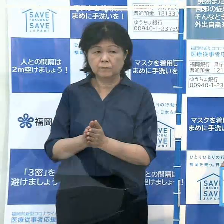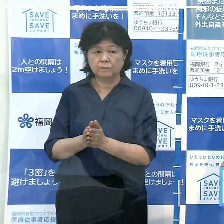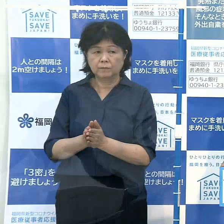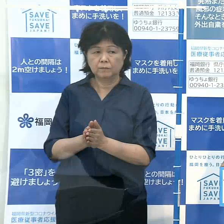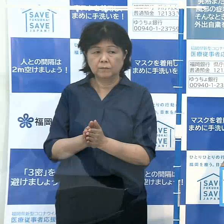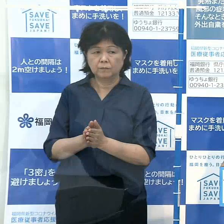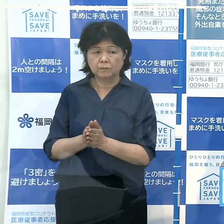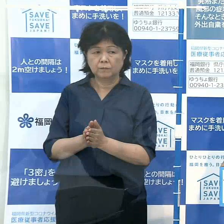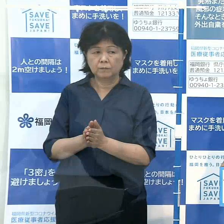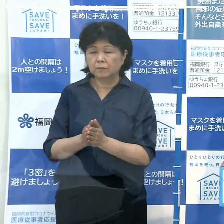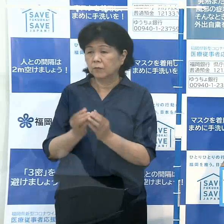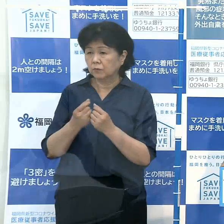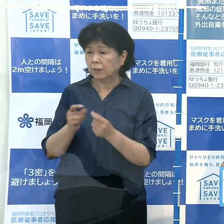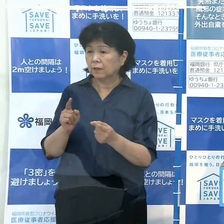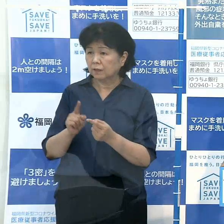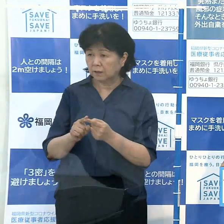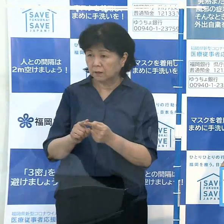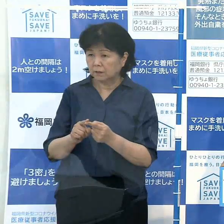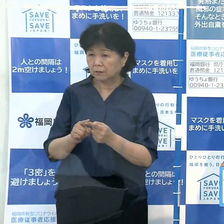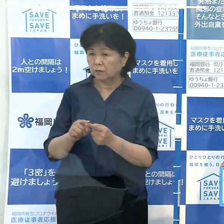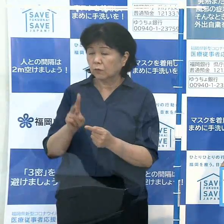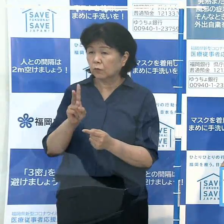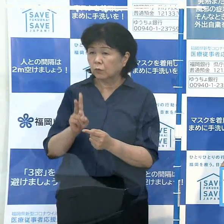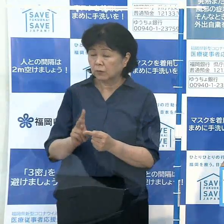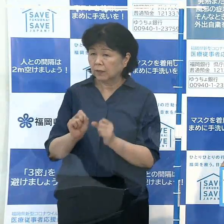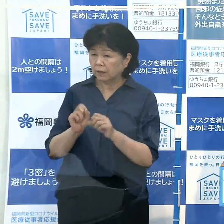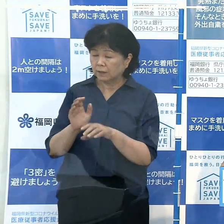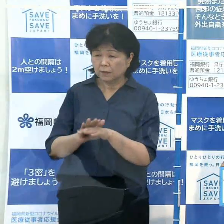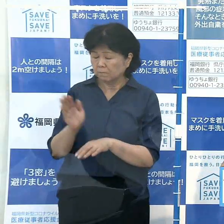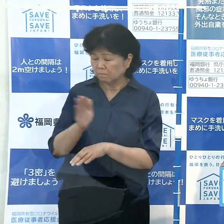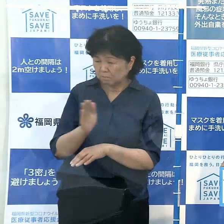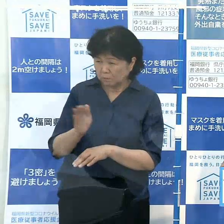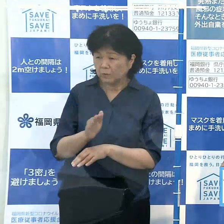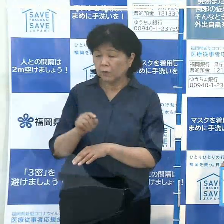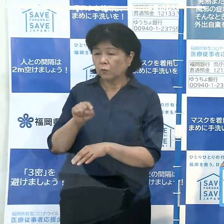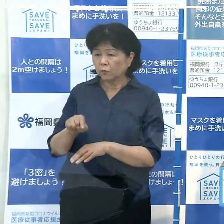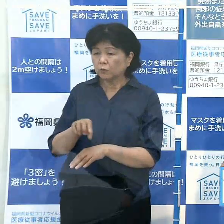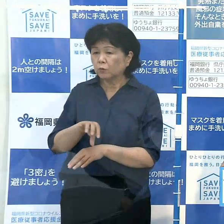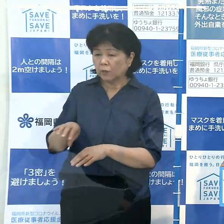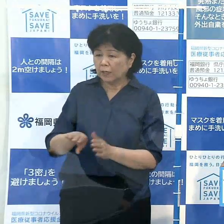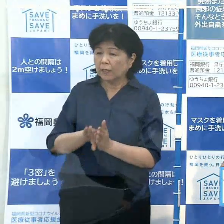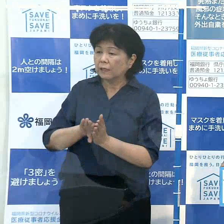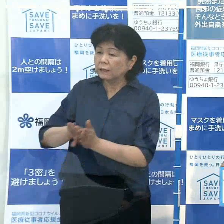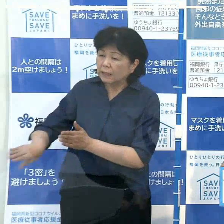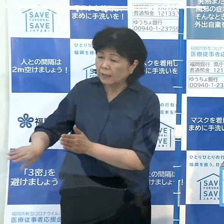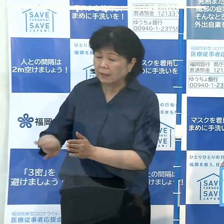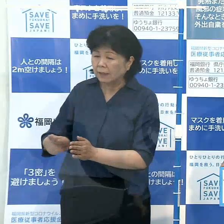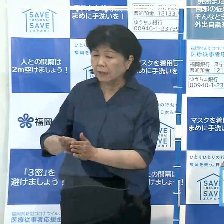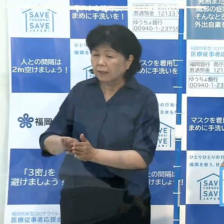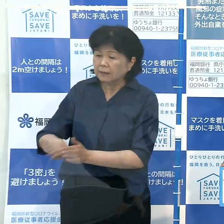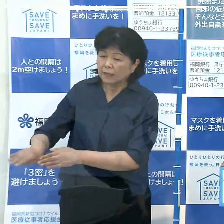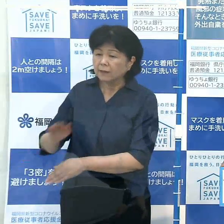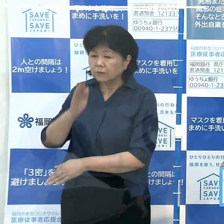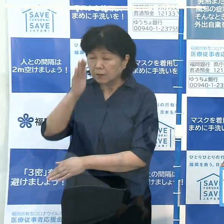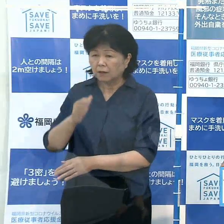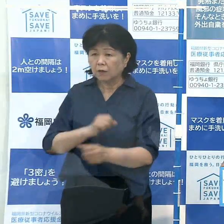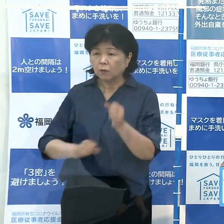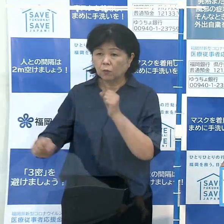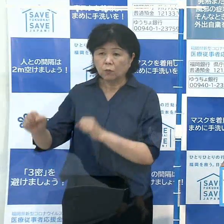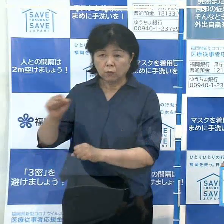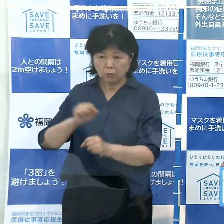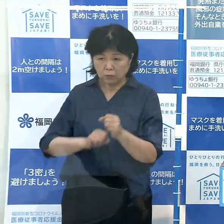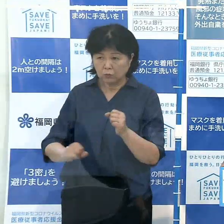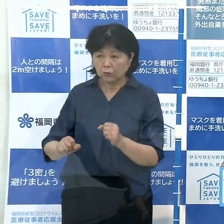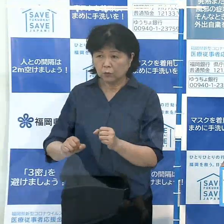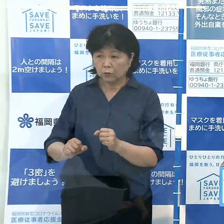抽象的なことじゃなくて具体的にこういうことはしないでくださいとか、こういうところは避けてくださいっていうような、まあ、ある意味行動自粛的な部分の